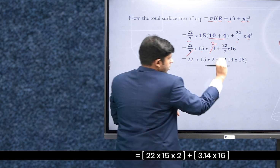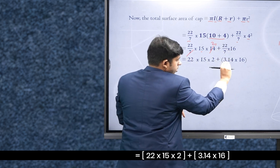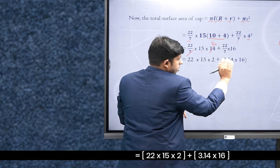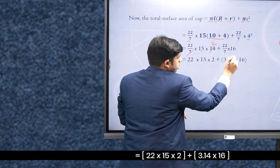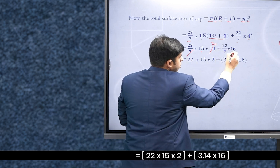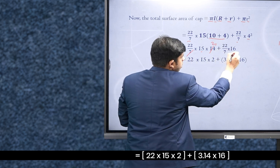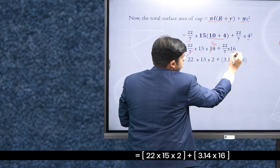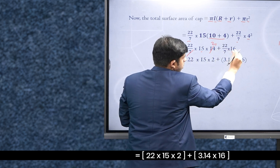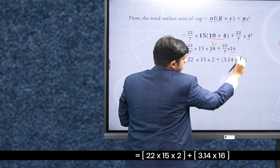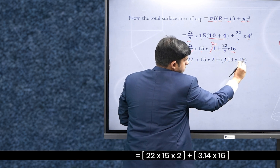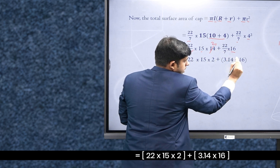பெருக்கல் 16.